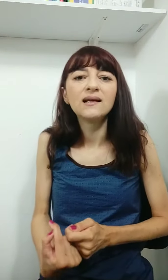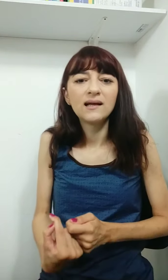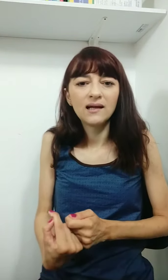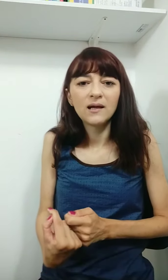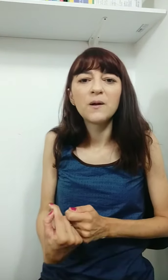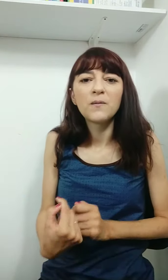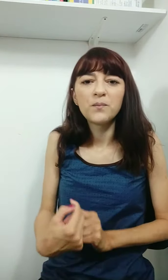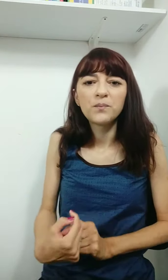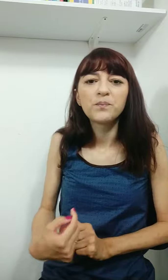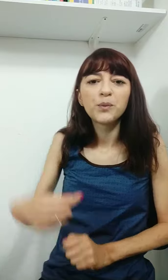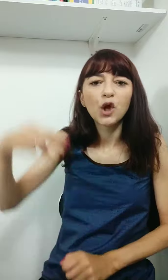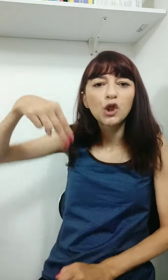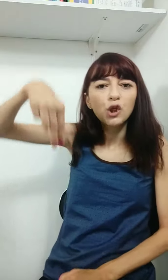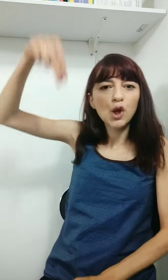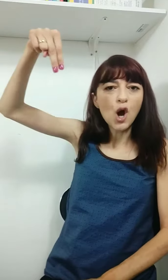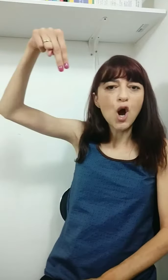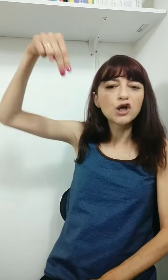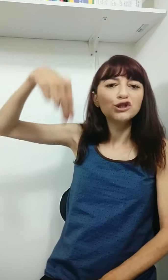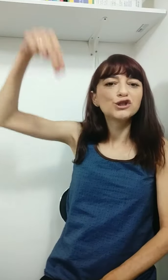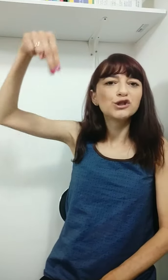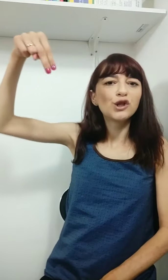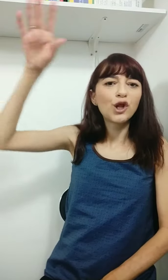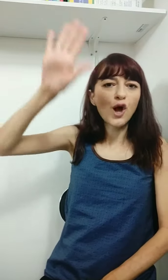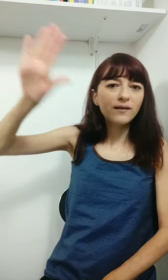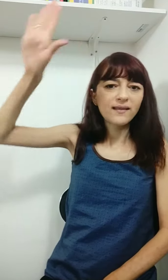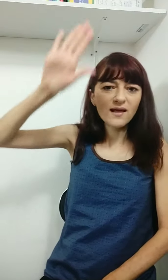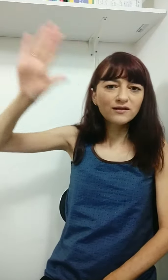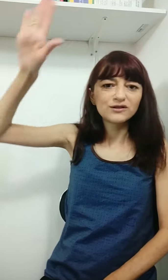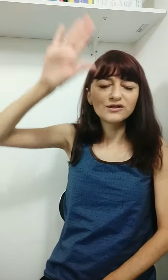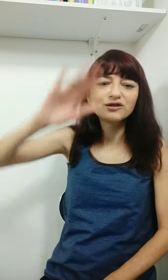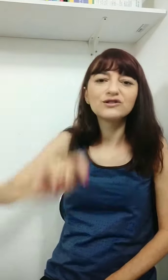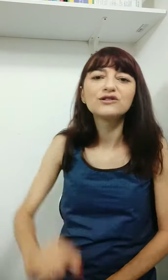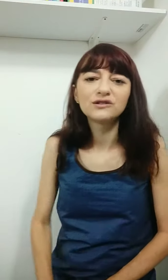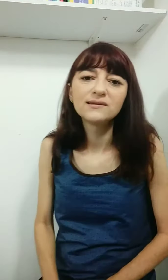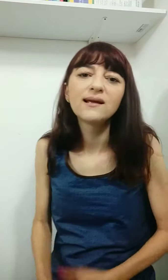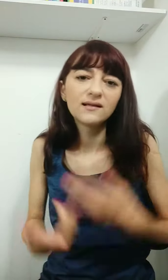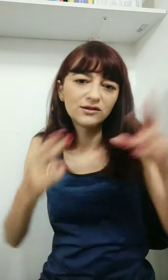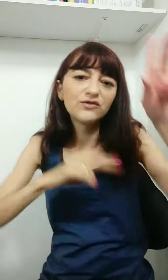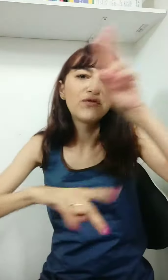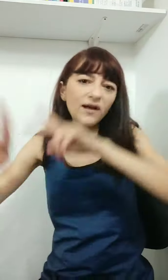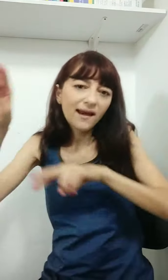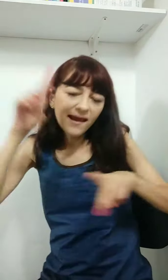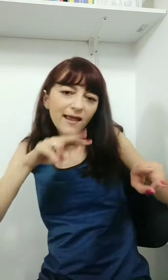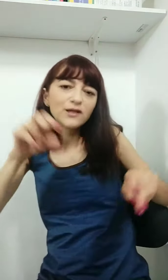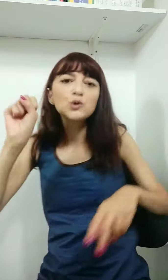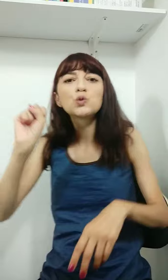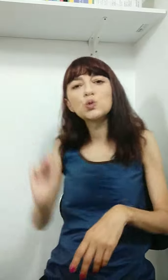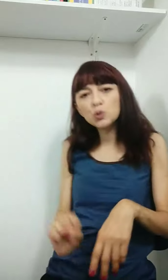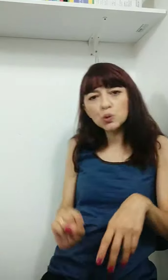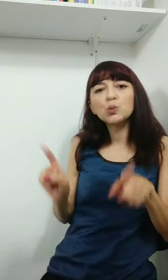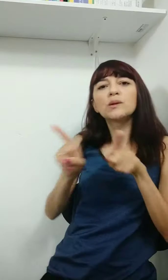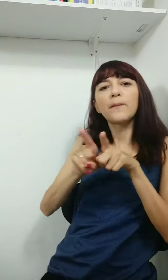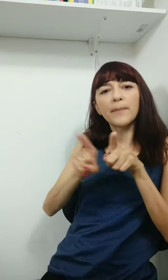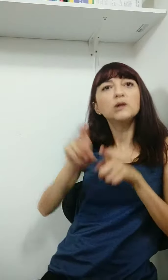um sinal. Ele vai escolher o que encaixa melhor com aquele contexto. Olha só, Nordeste, Norte e Nordeste, sim, temos